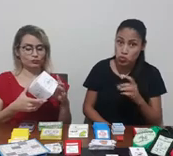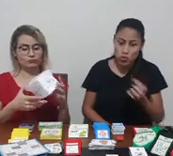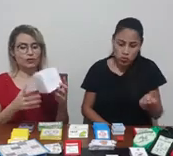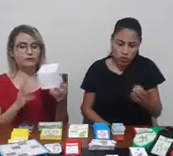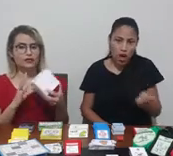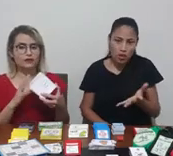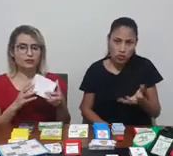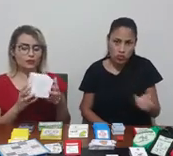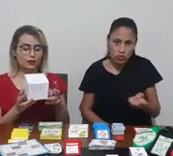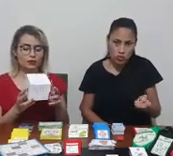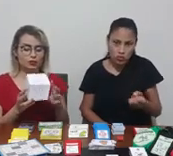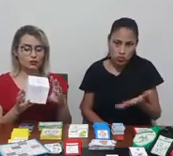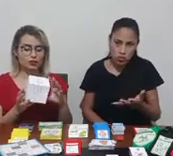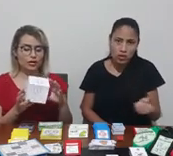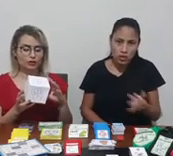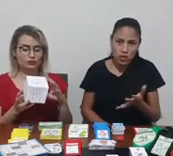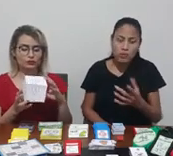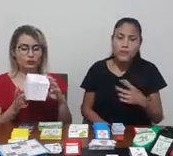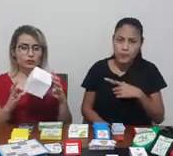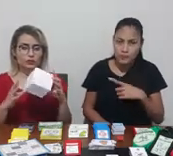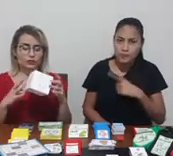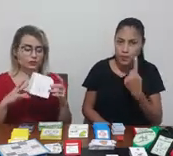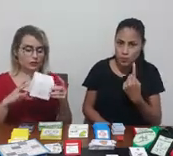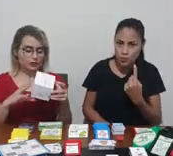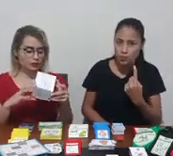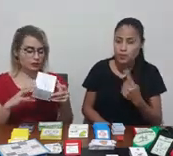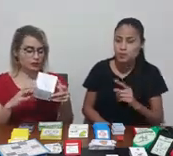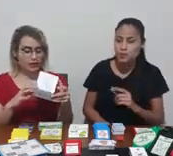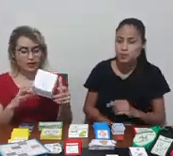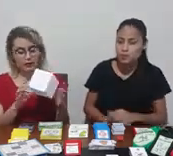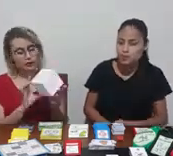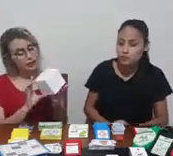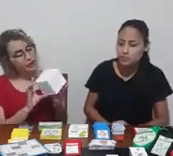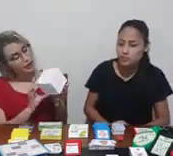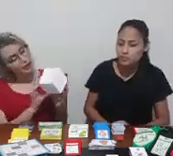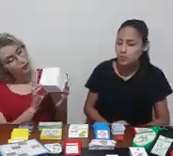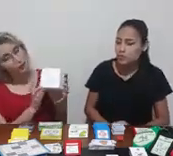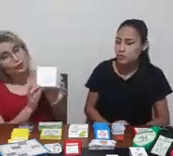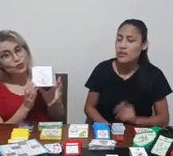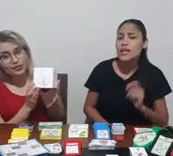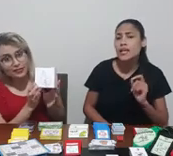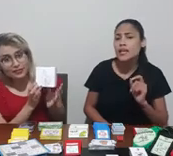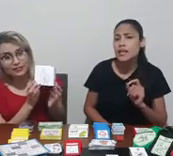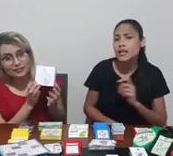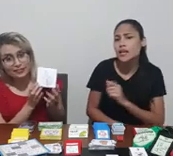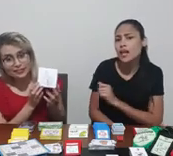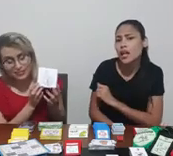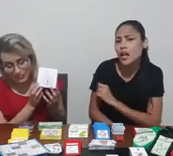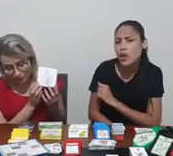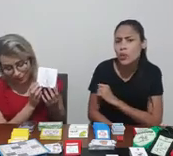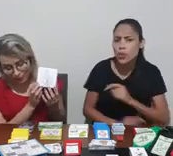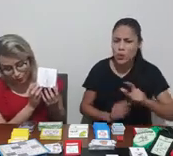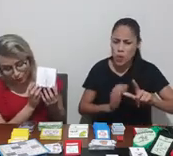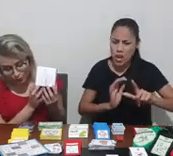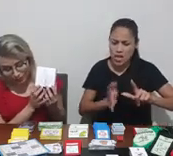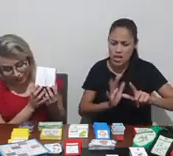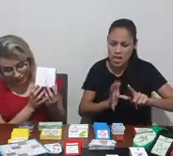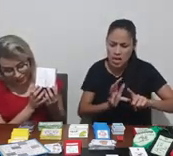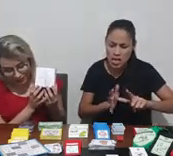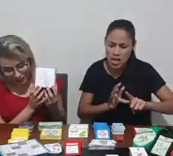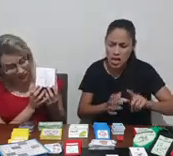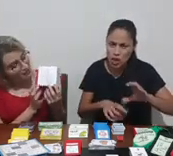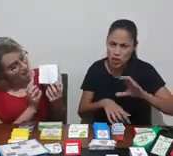dado, né? Você está vendo aqui que eu trouxe um dado, certo? E aí, quem é aluno aí de Letras Libras, do curso